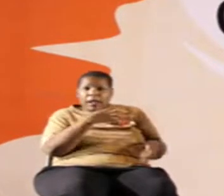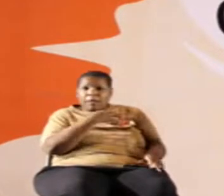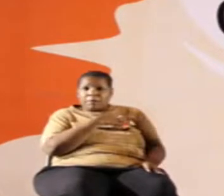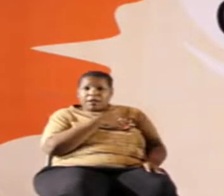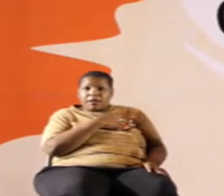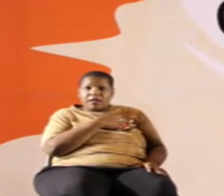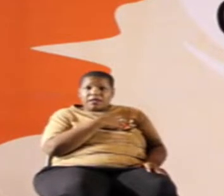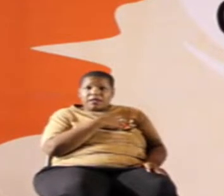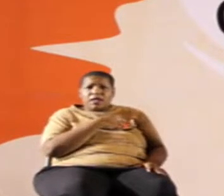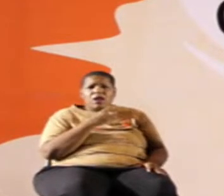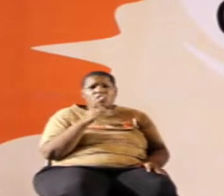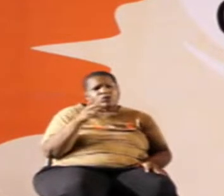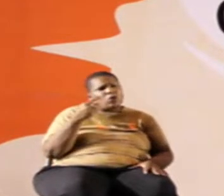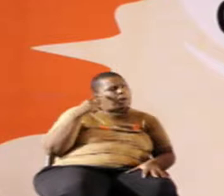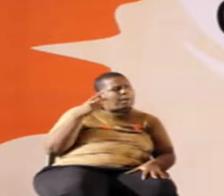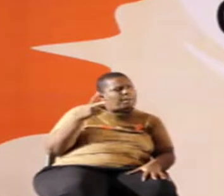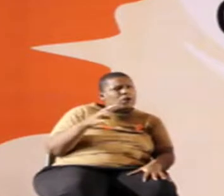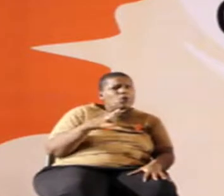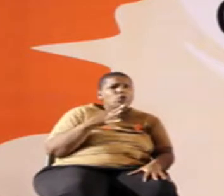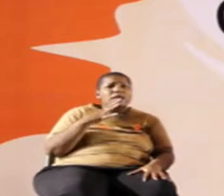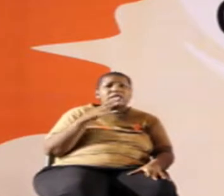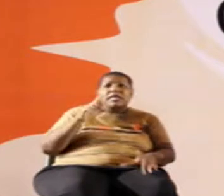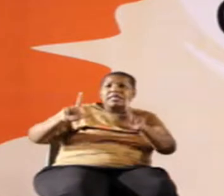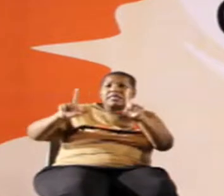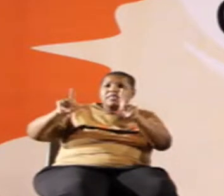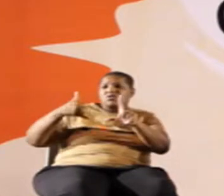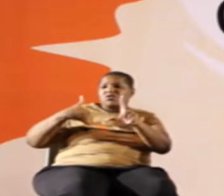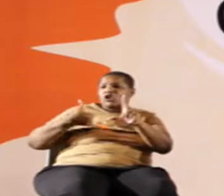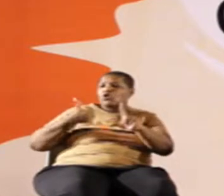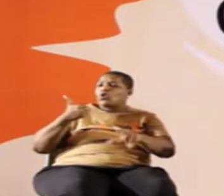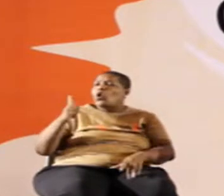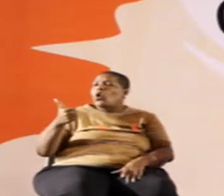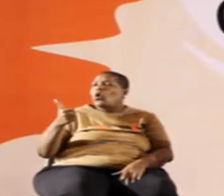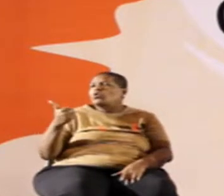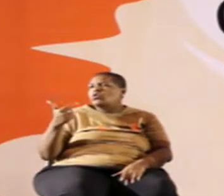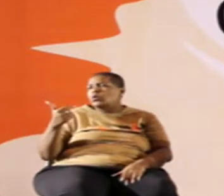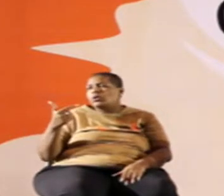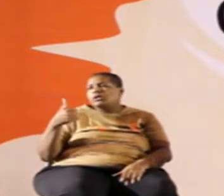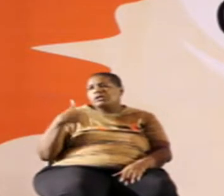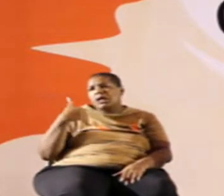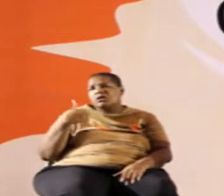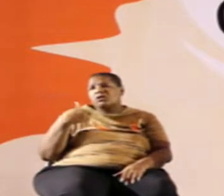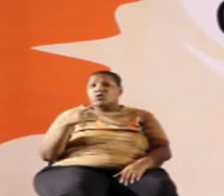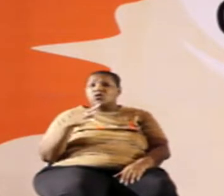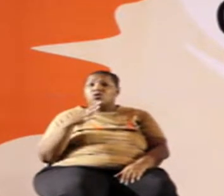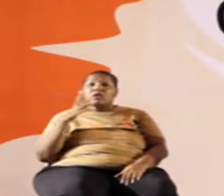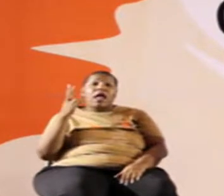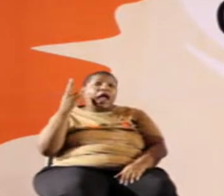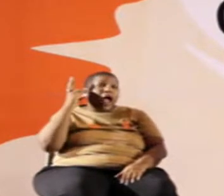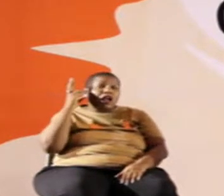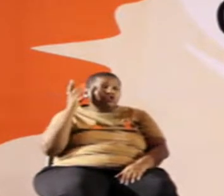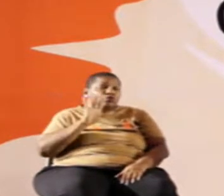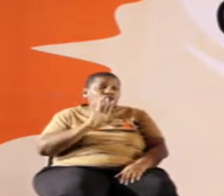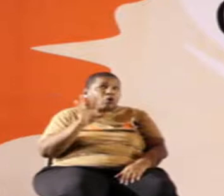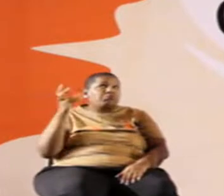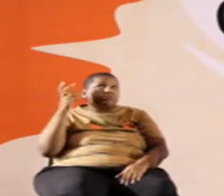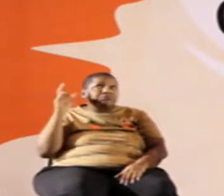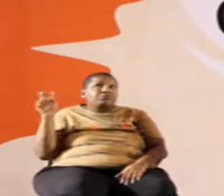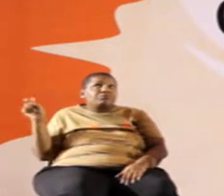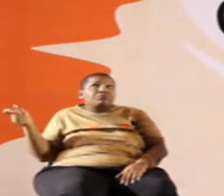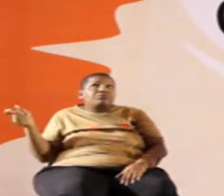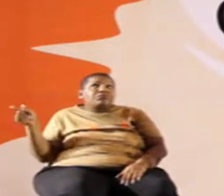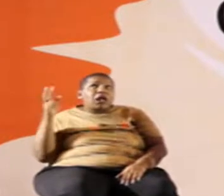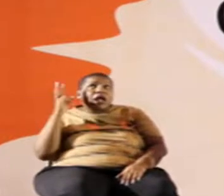que eu só fui conhecer televisão quando eu já tinha 11, 12 anos de idade. Então, eu só conhecia rádio. Né? E aí